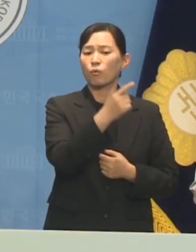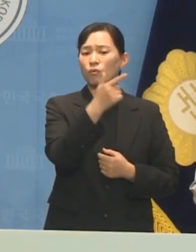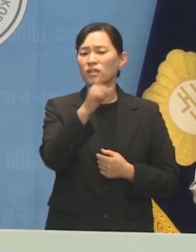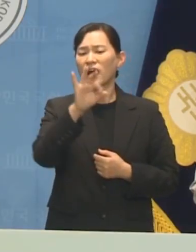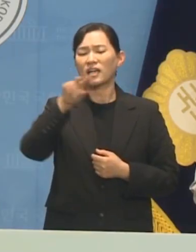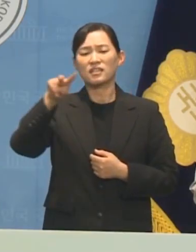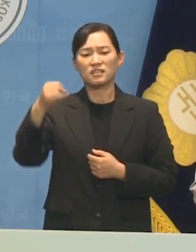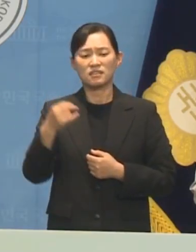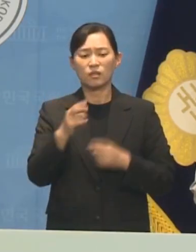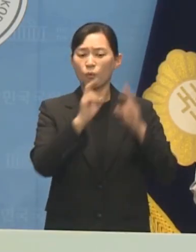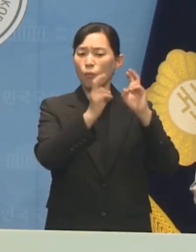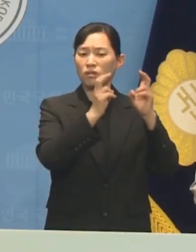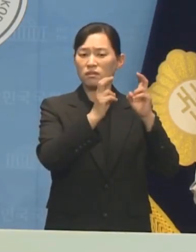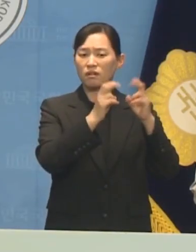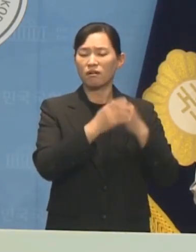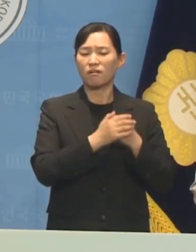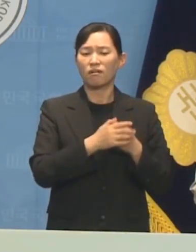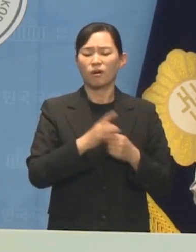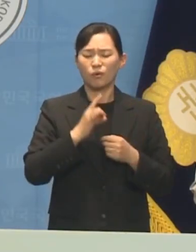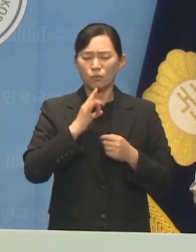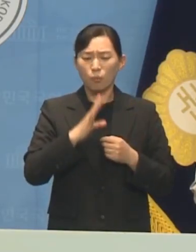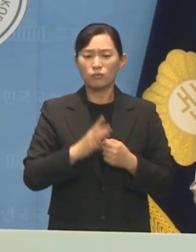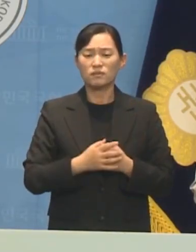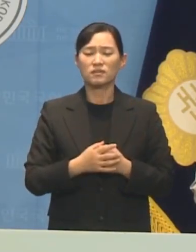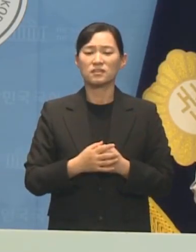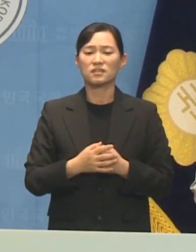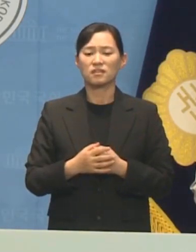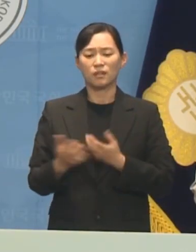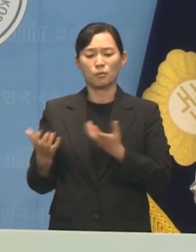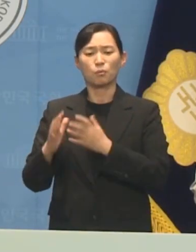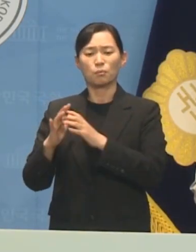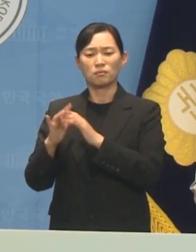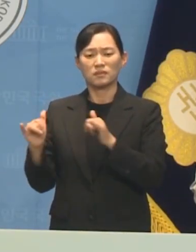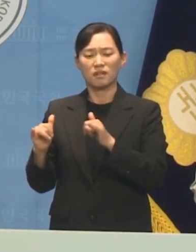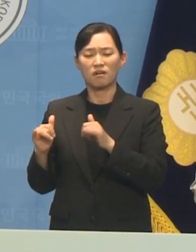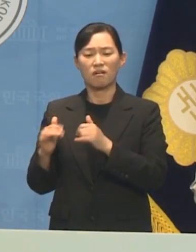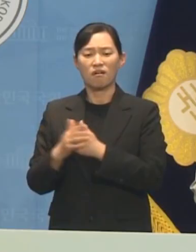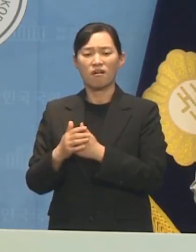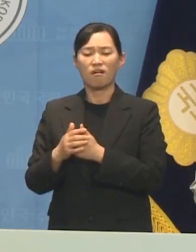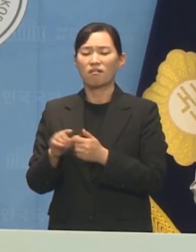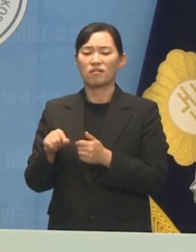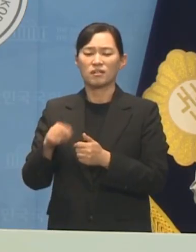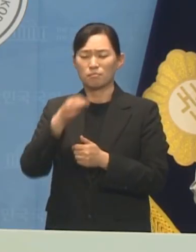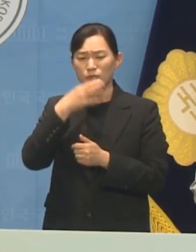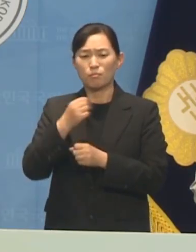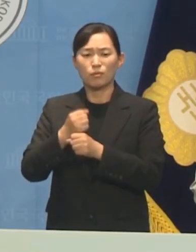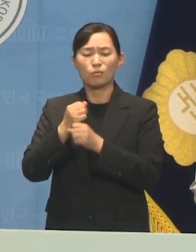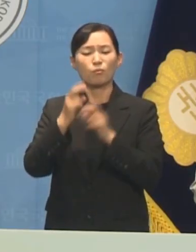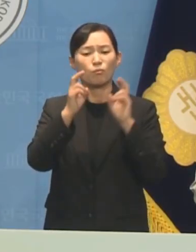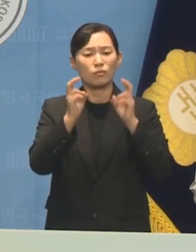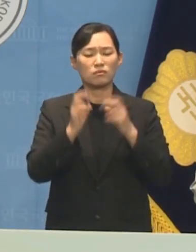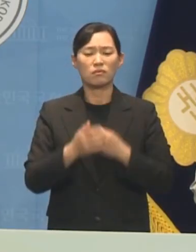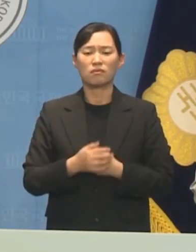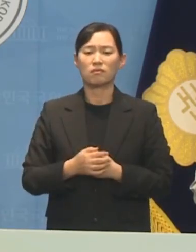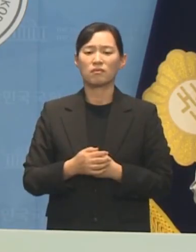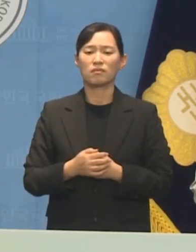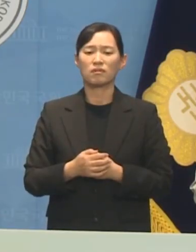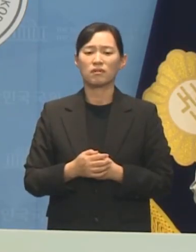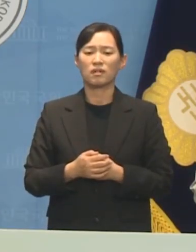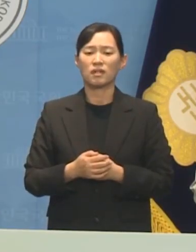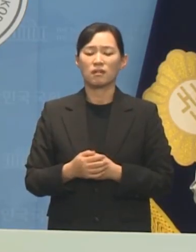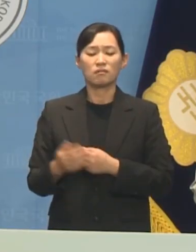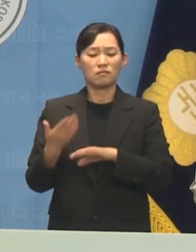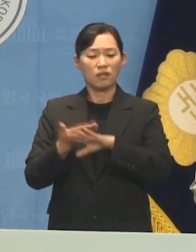업계 유일로 노동자를 지금 더 착취하고 있는 회사입니다. 최소한의 업계에서